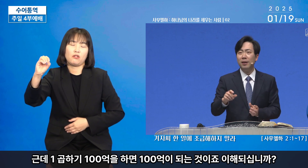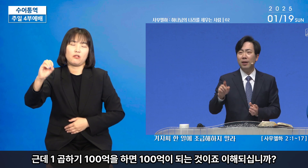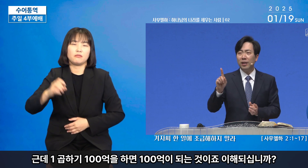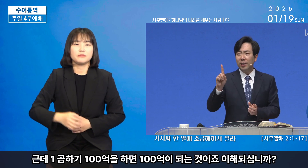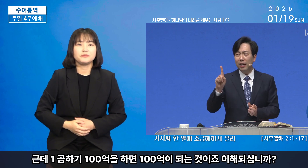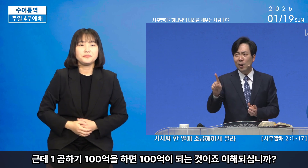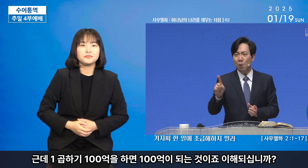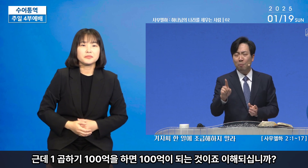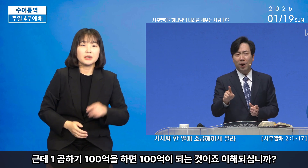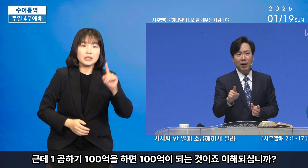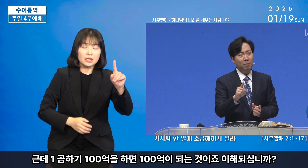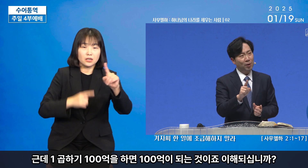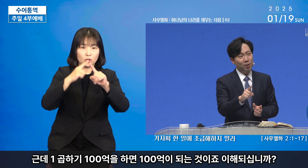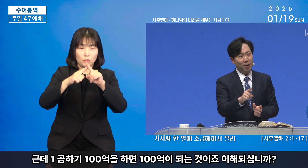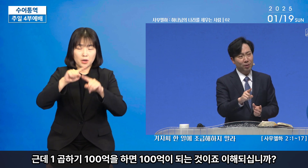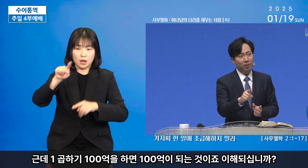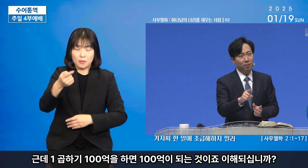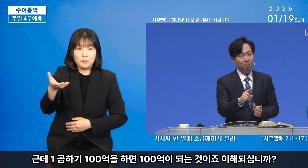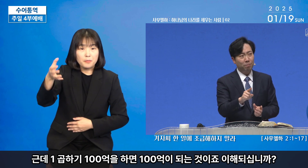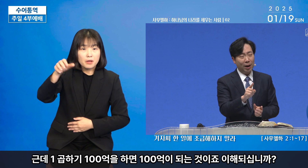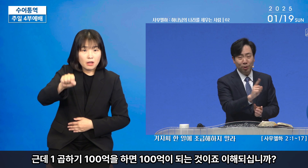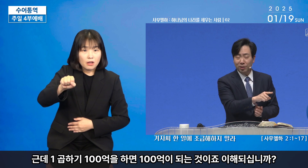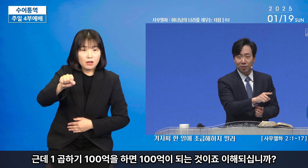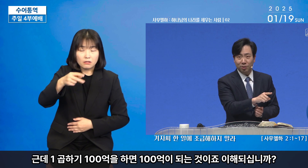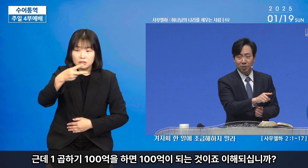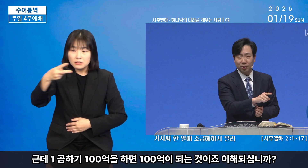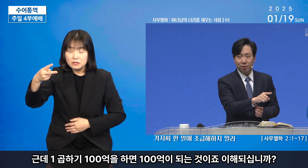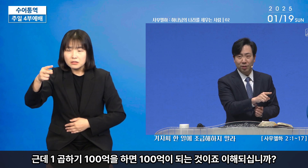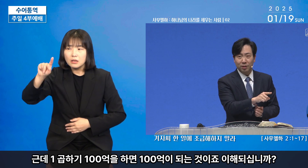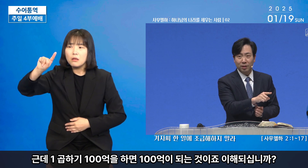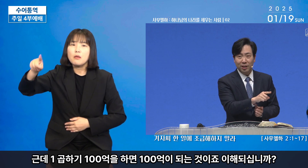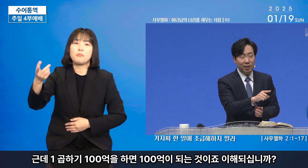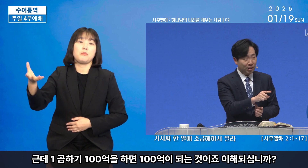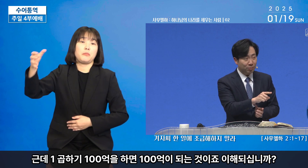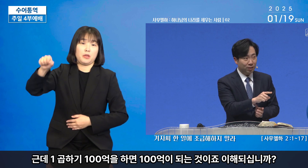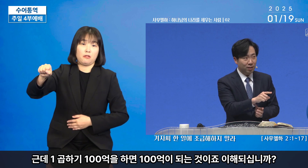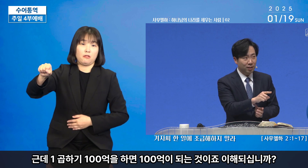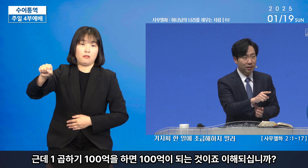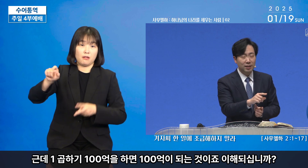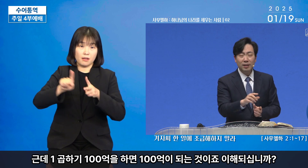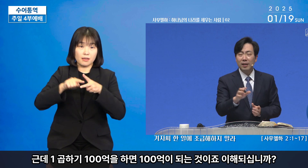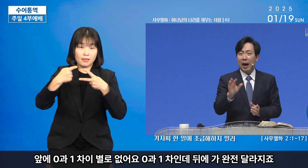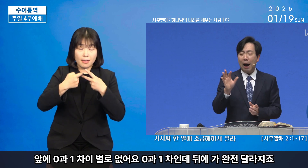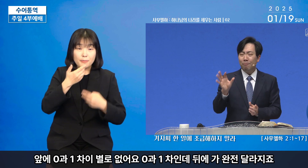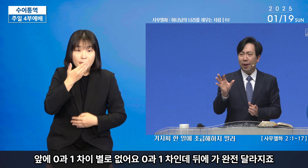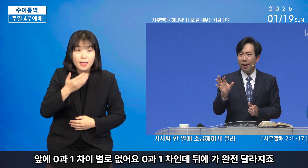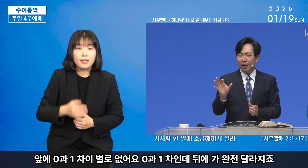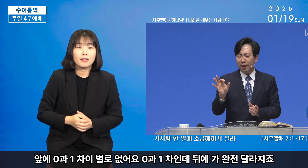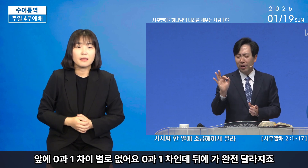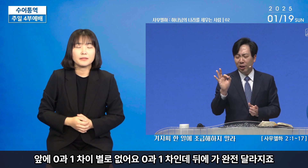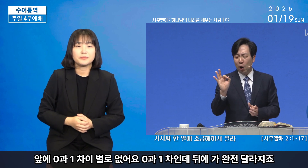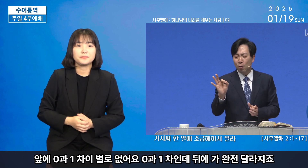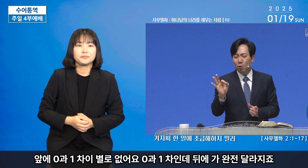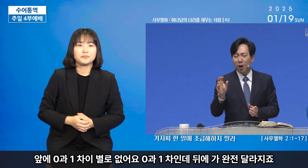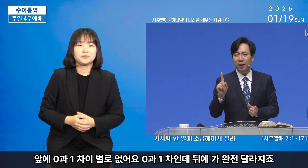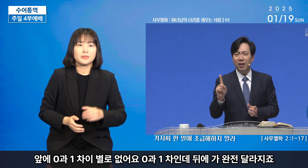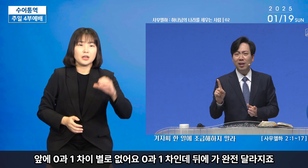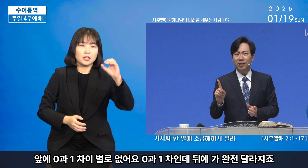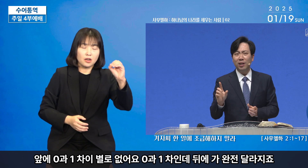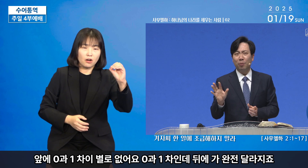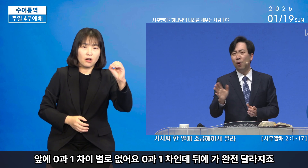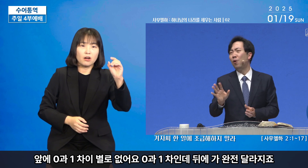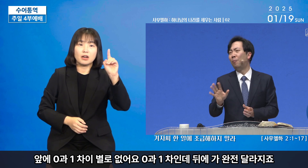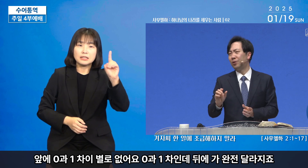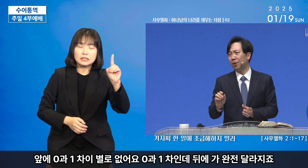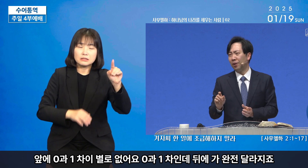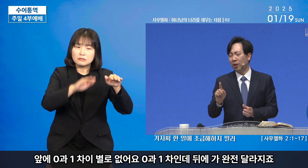근데 1 곱하기 100억을 하면 100억이 되는 것이죠. 이해되십니까? 앞에 0과 1